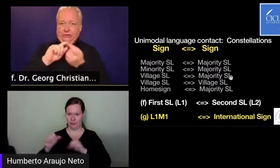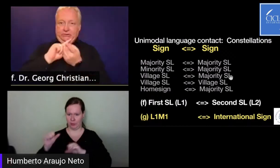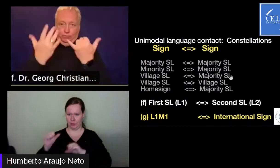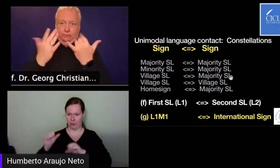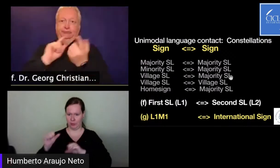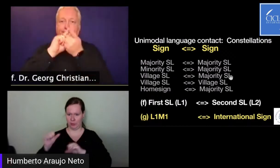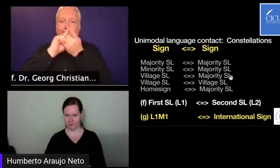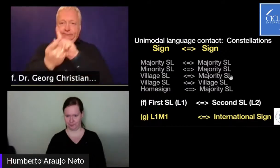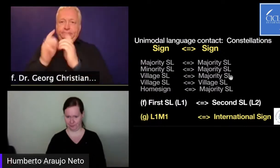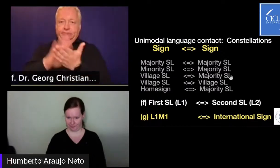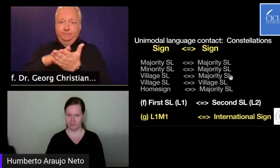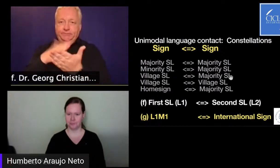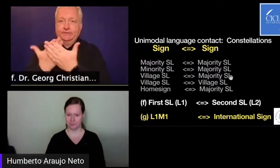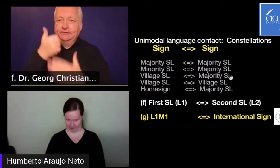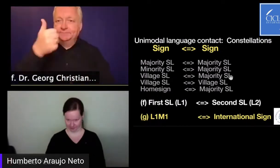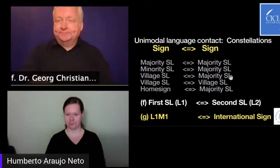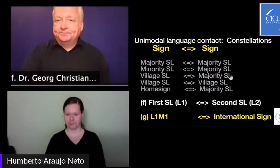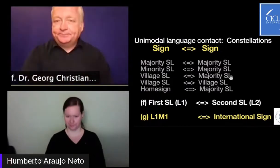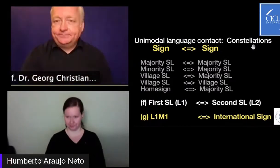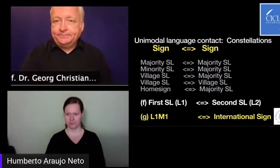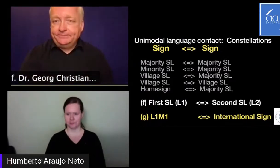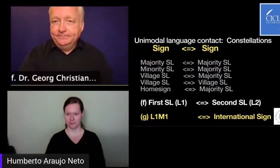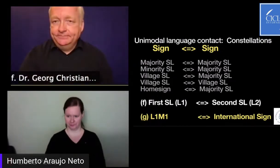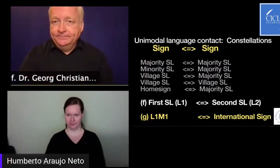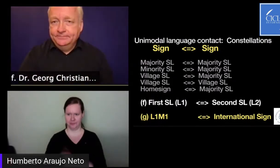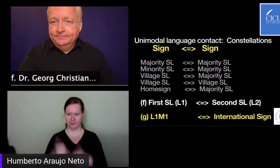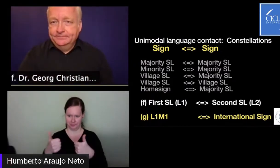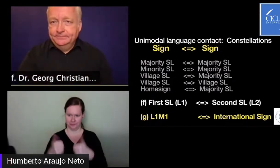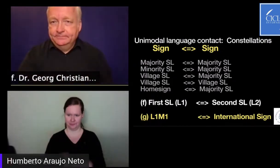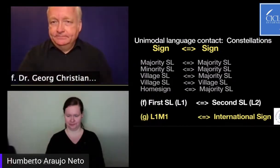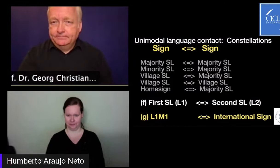Só um minuto, por favor, vamos trocar.